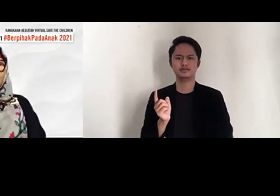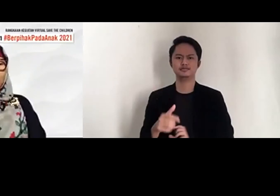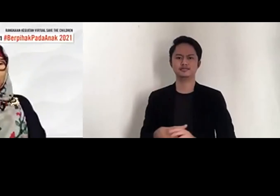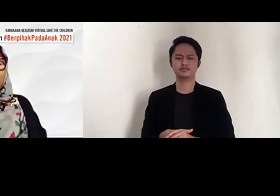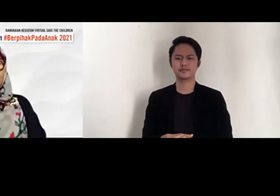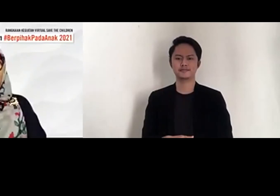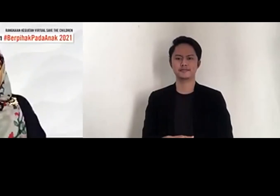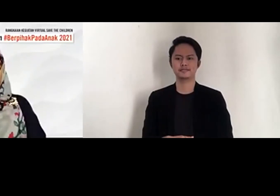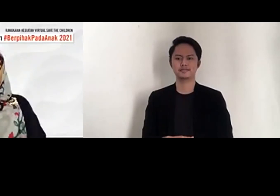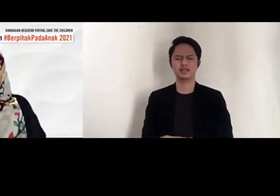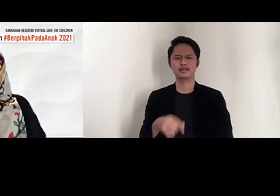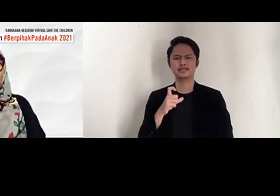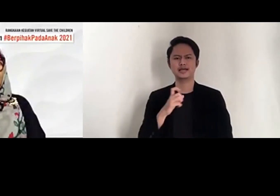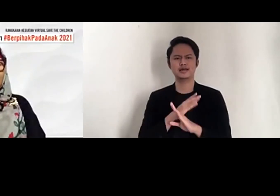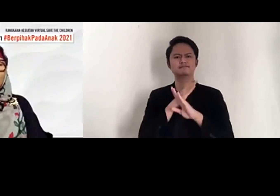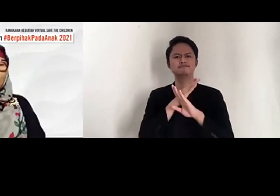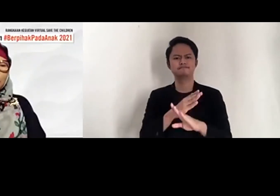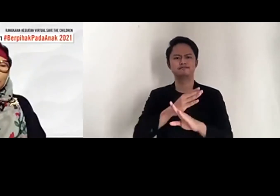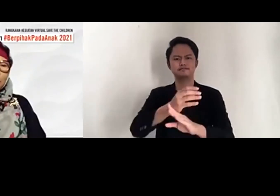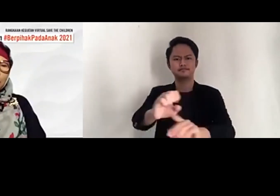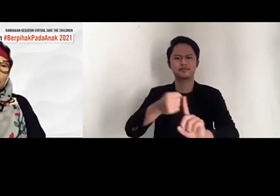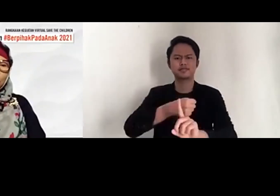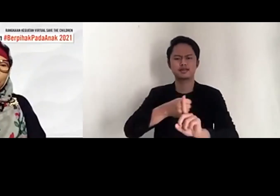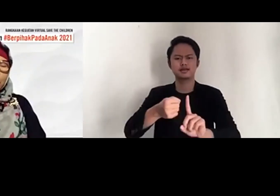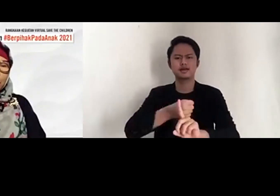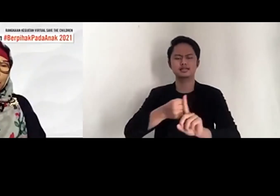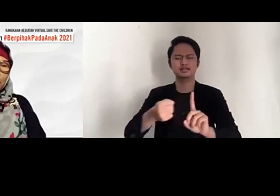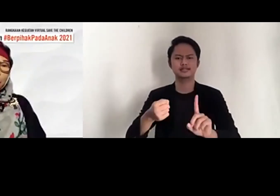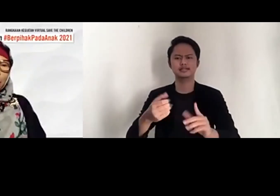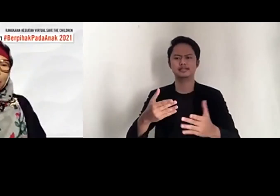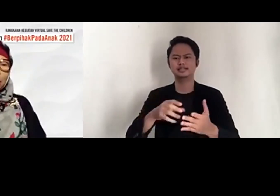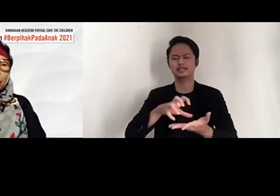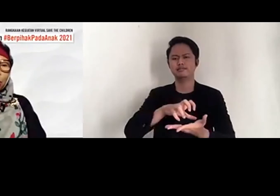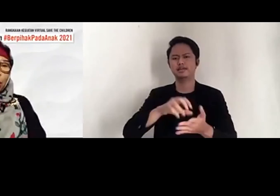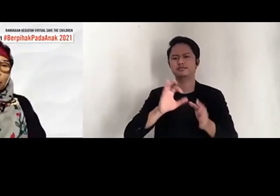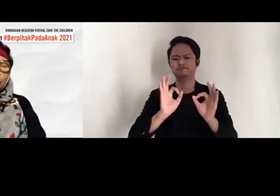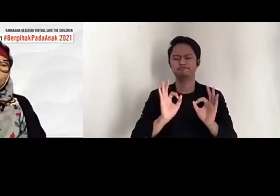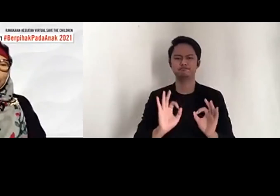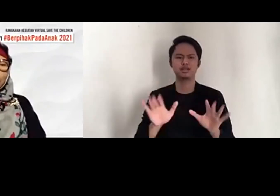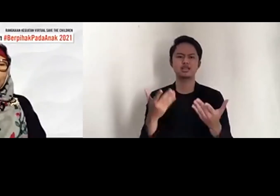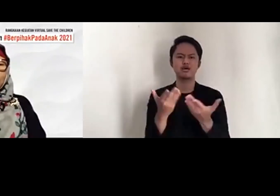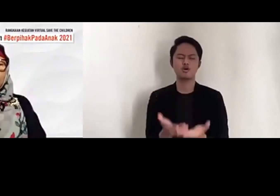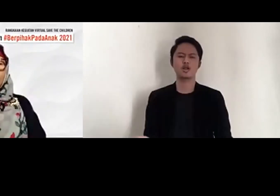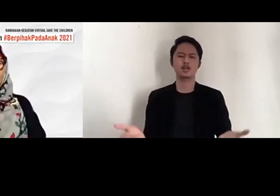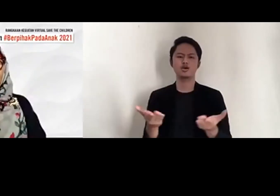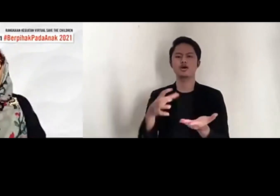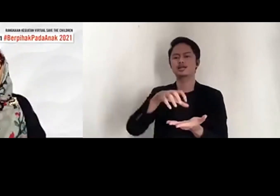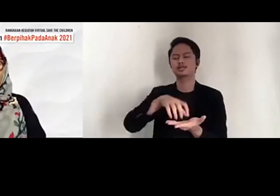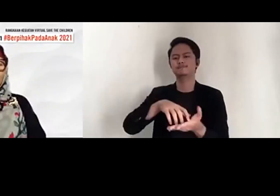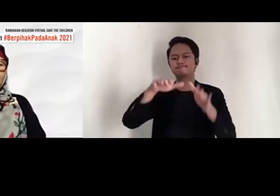Bagaimana melakukan pencegahan kekerasan di satuan pendidikan, bahkan di lingkungan tempat tinggalnya.